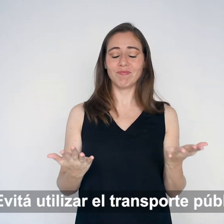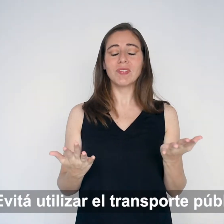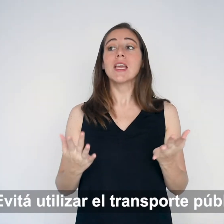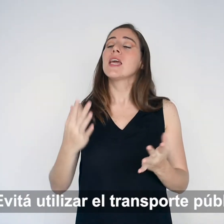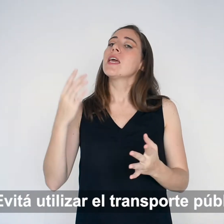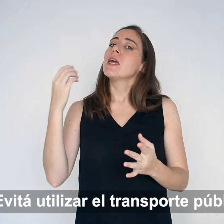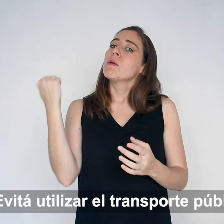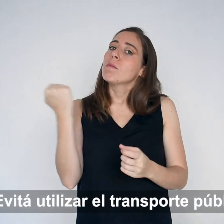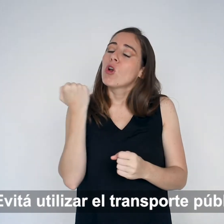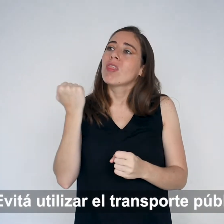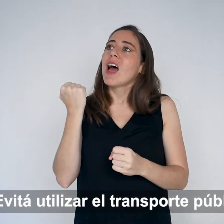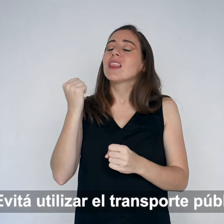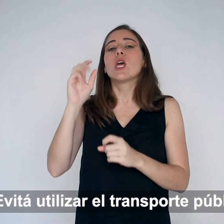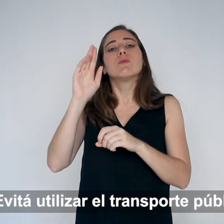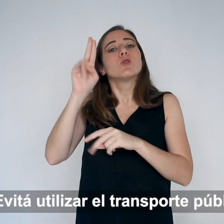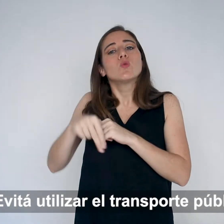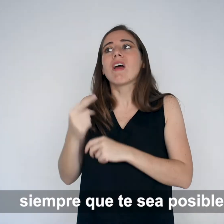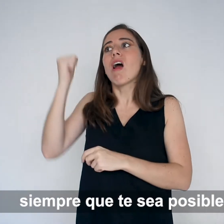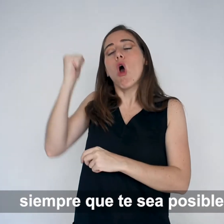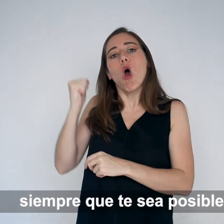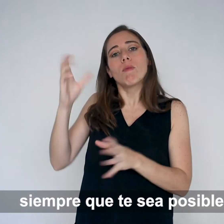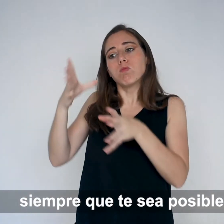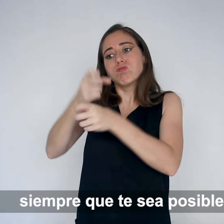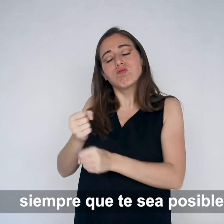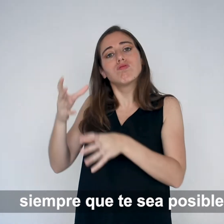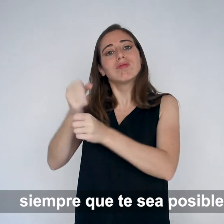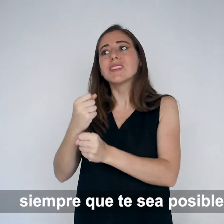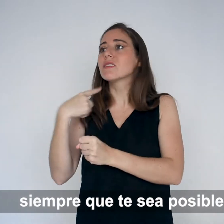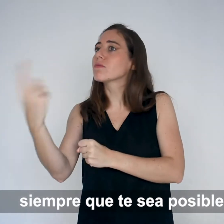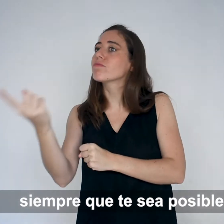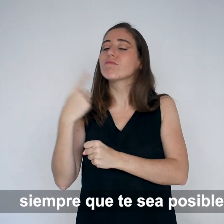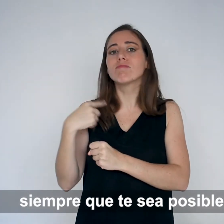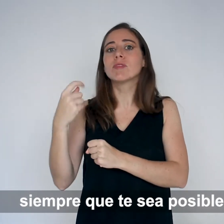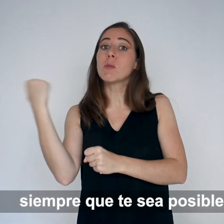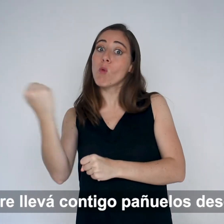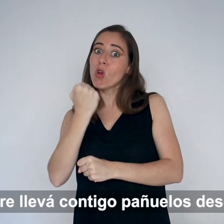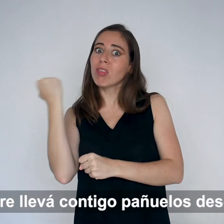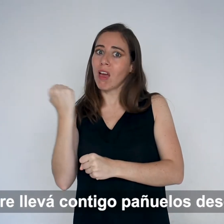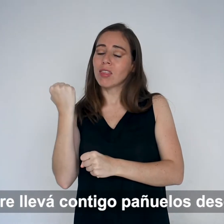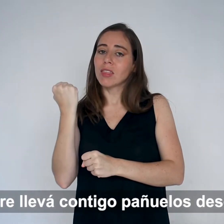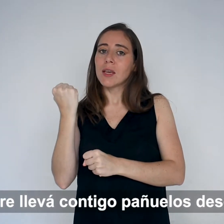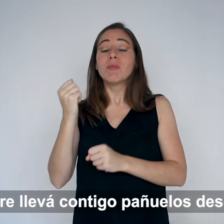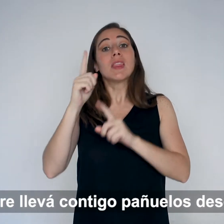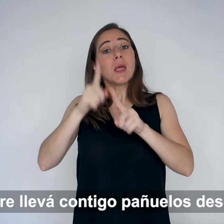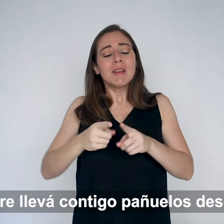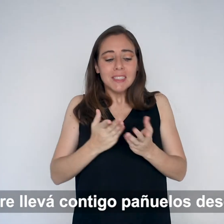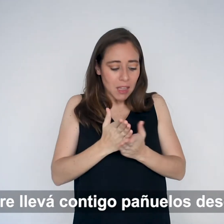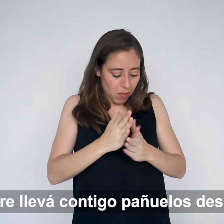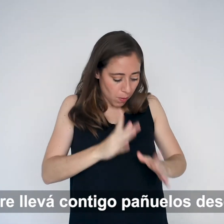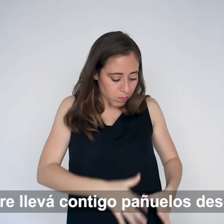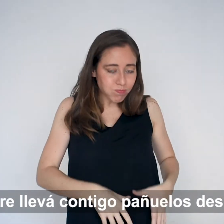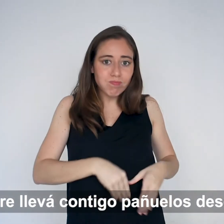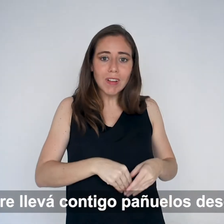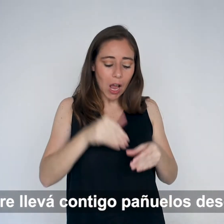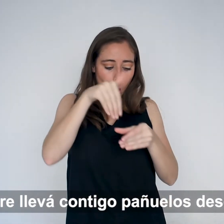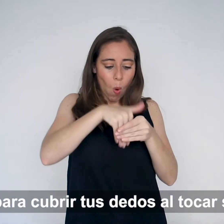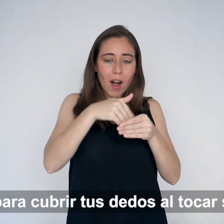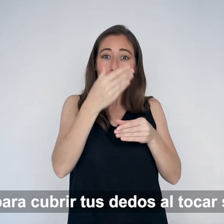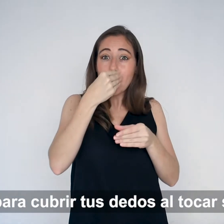utilizar el transporte público siempre que te sea posible. Siempre lleva contigo pañuelos desechables. Usalos para